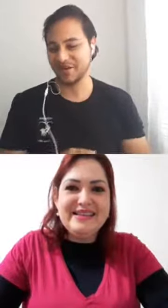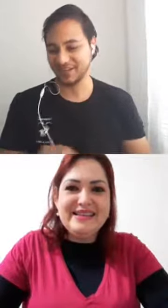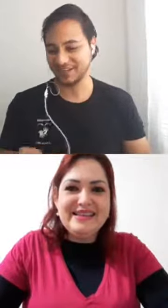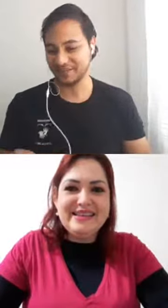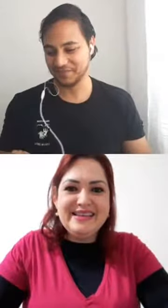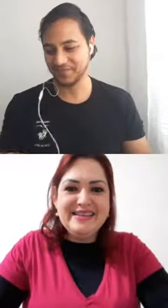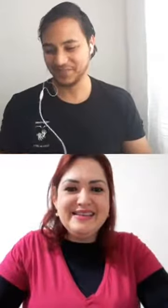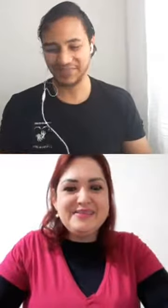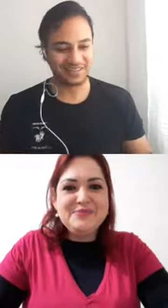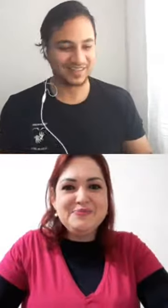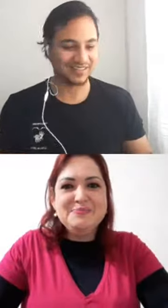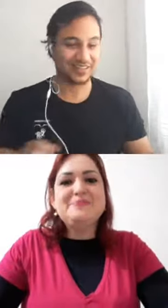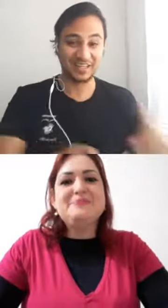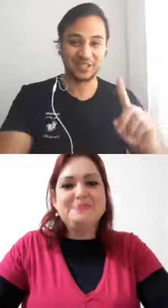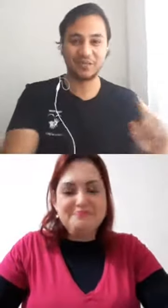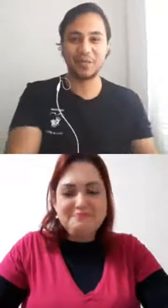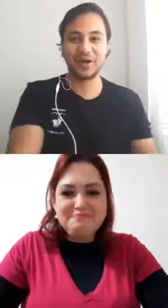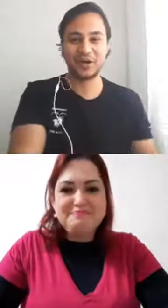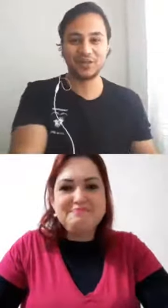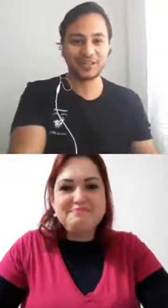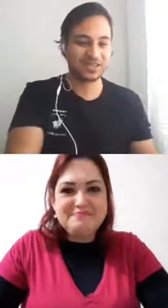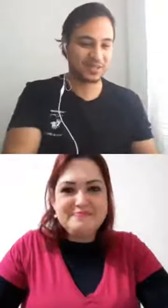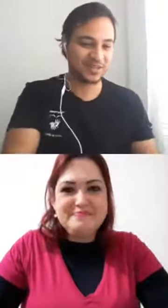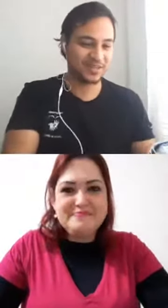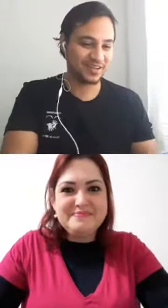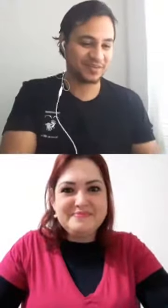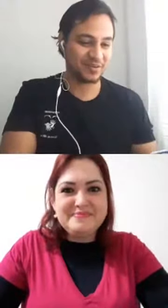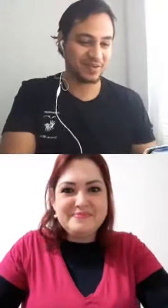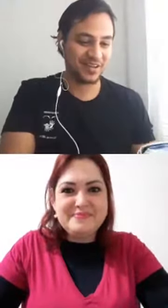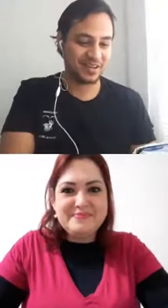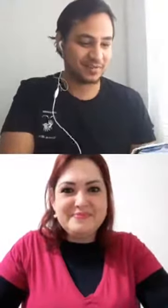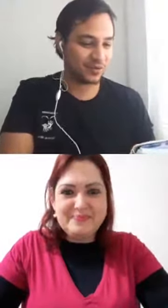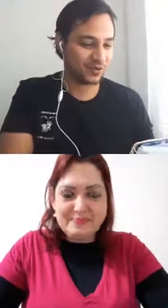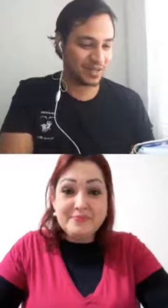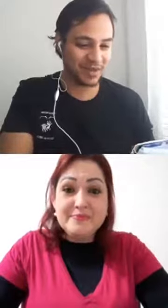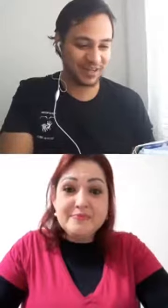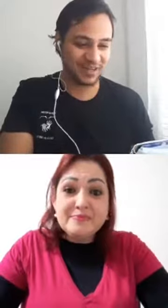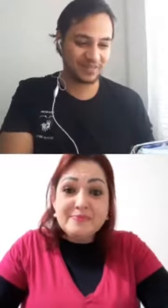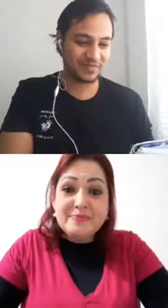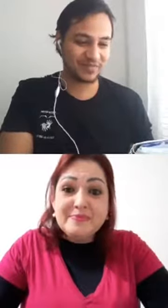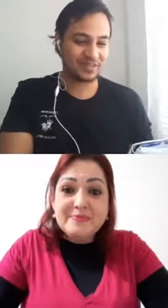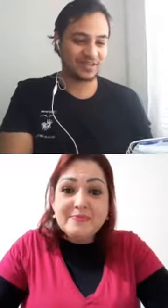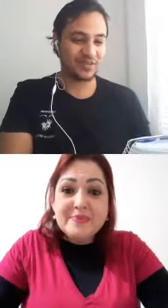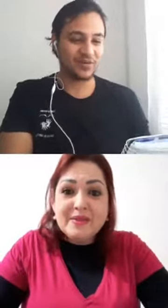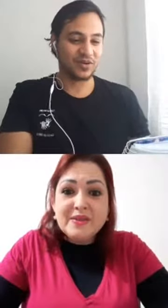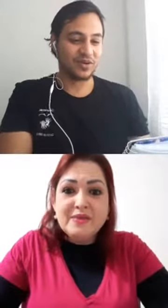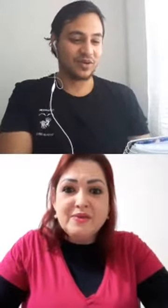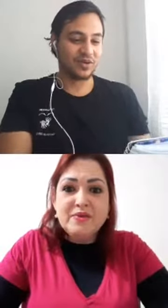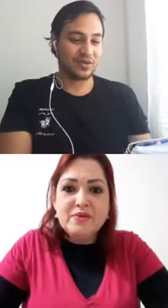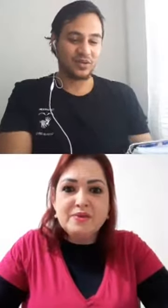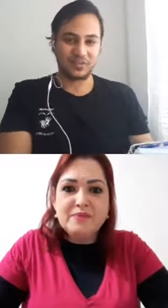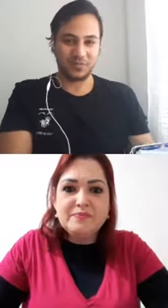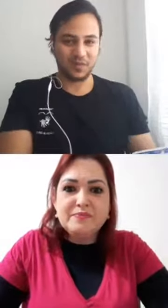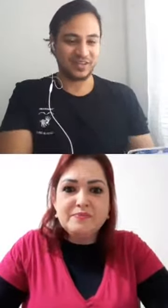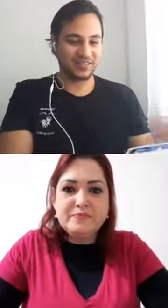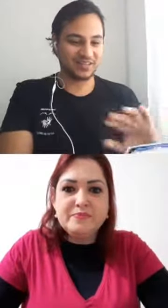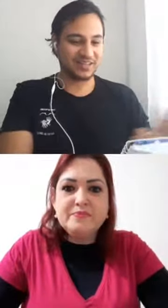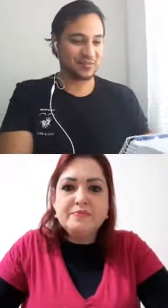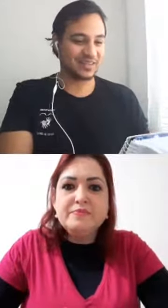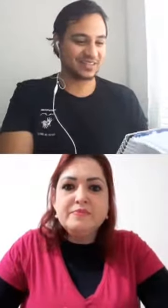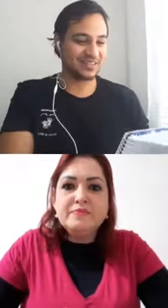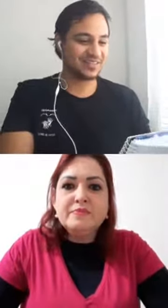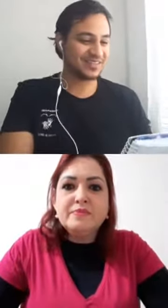bem marcante. É isso aí. A gente tem uma pergunta aqui, Jana. Vamos lá? Pergunta da Marília. Então, pode